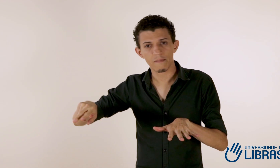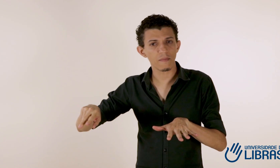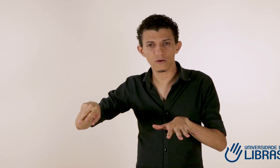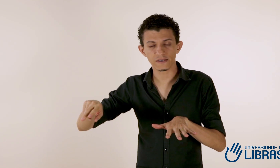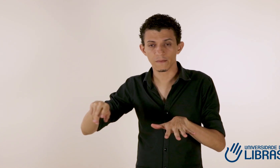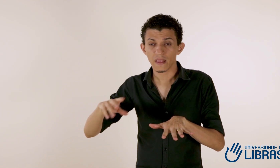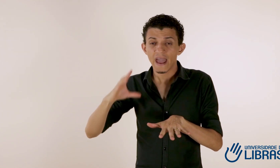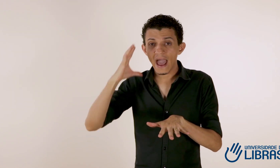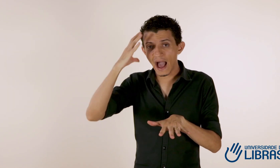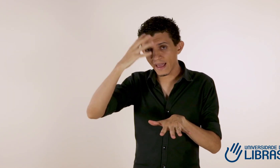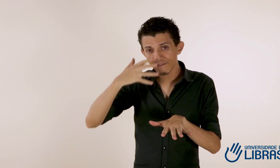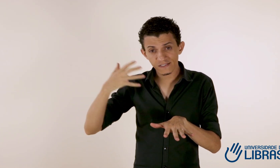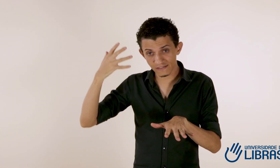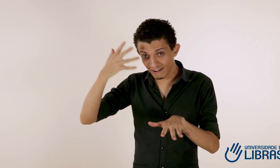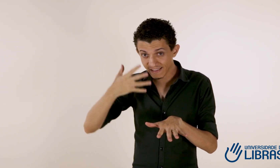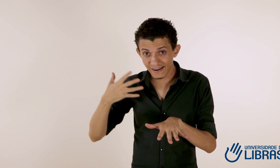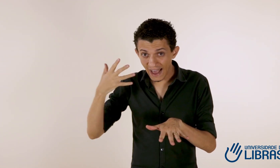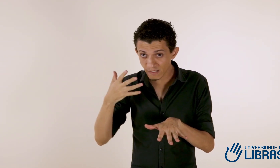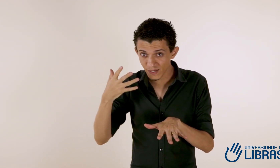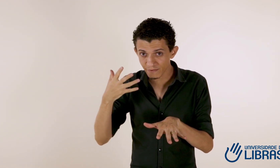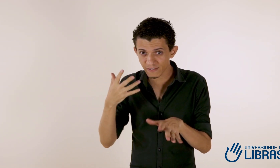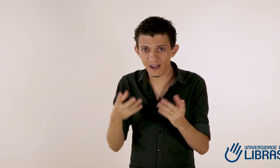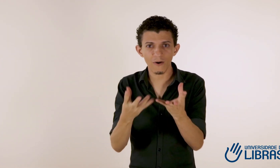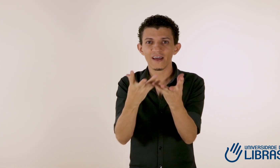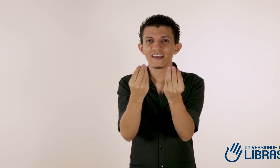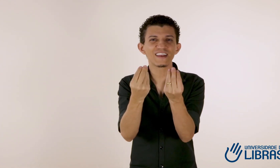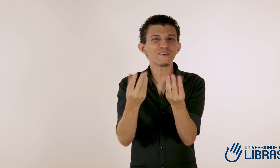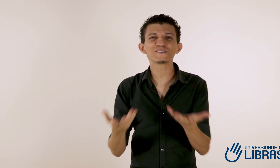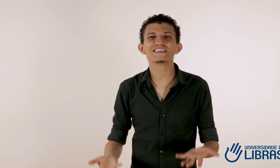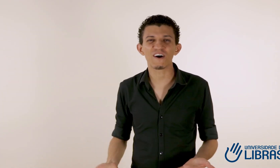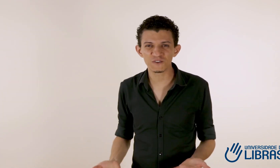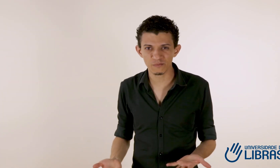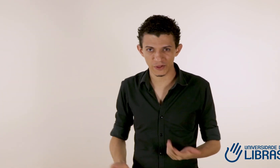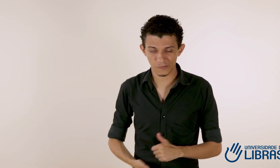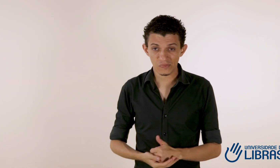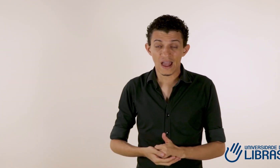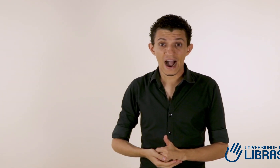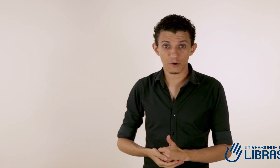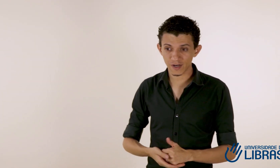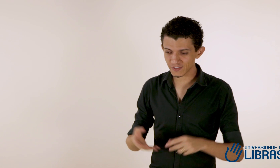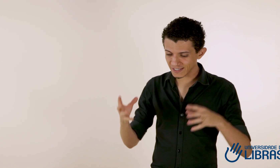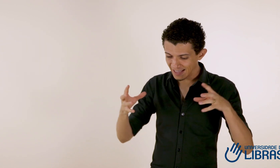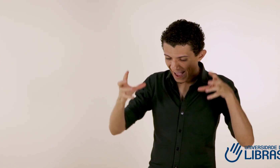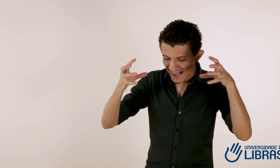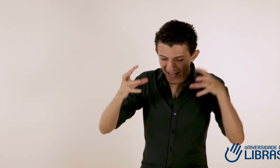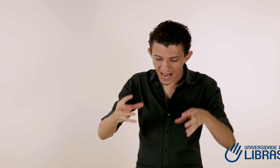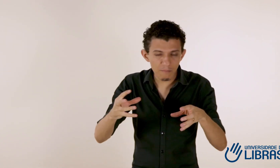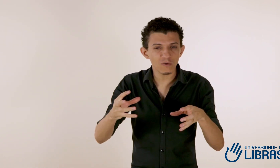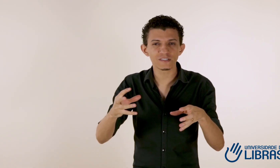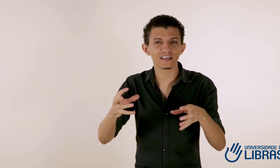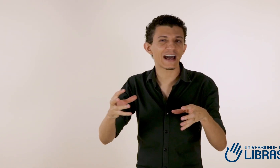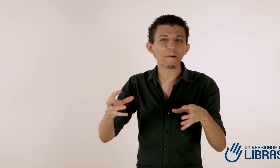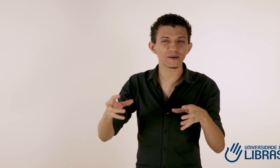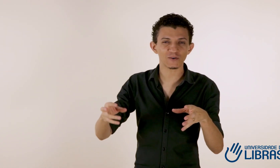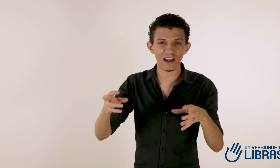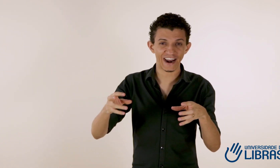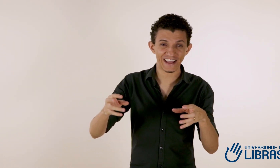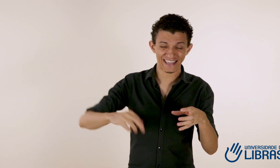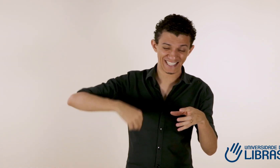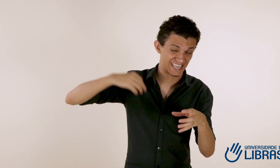Mesma coisa. A ênfase vai estar na expressão facial e não no sinal de muito. Agora, se você tem aquela bolsinha da época escolar ainda,